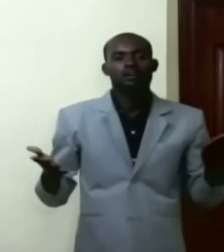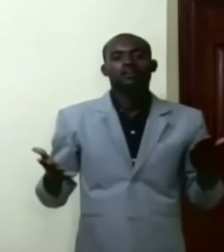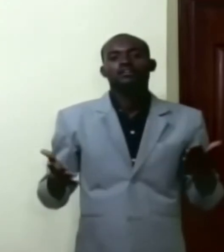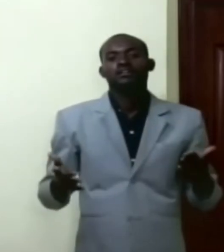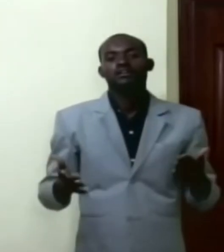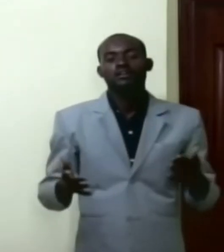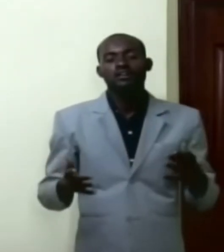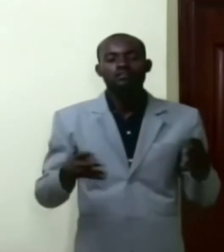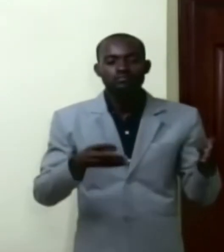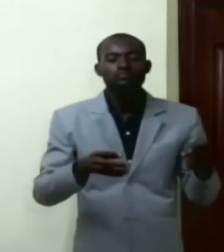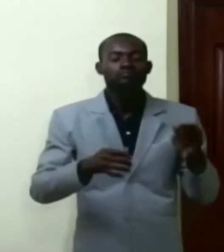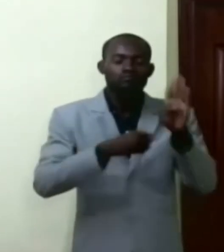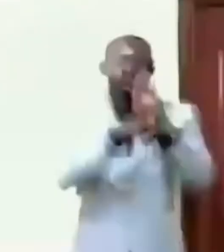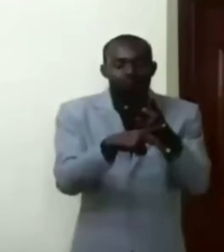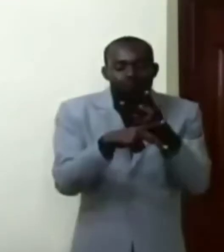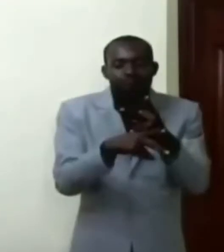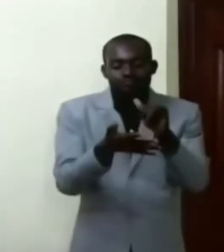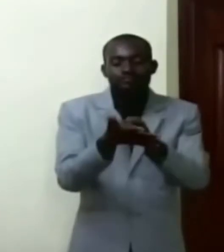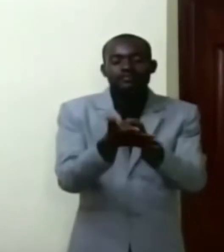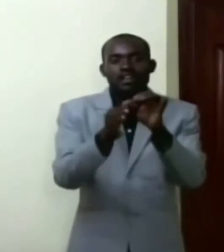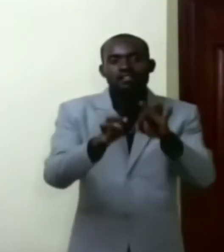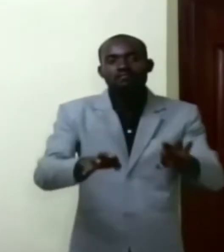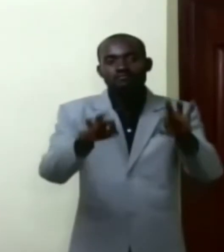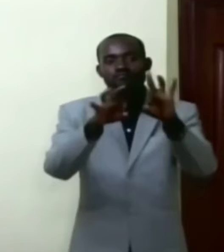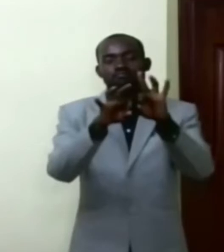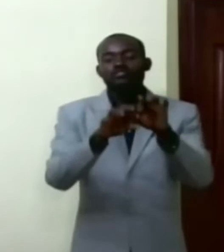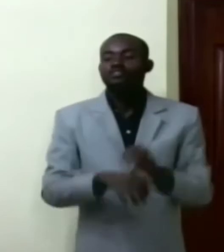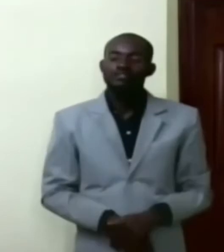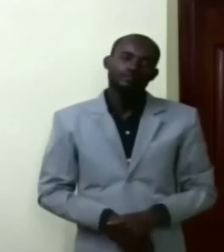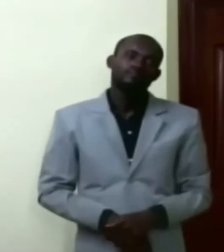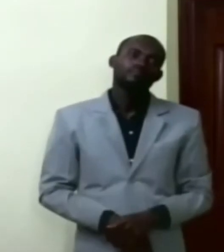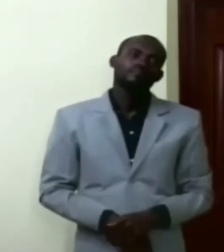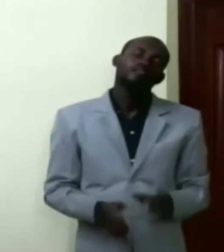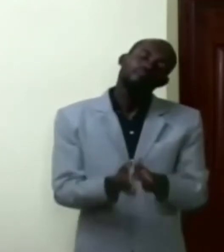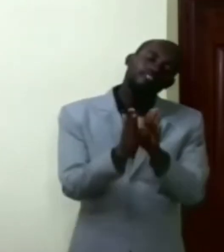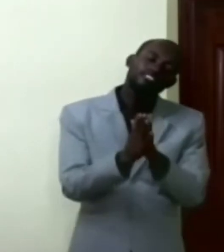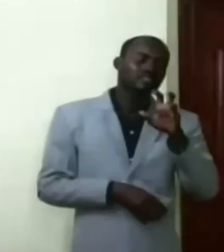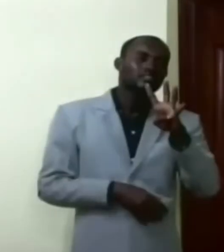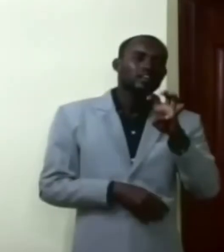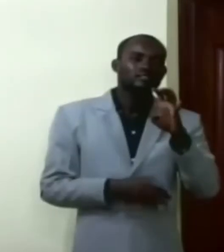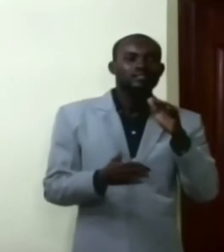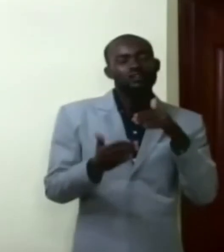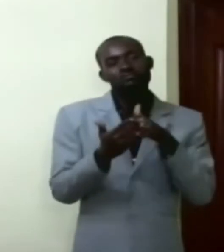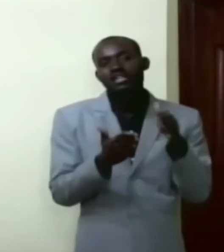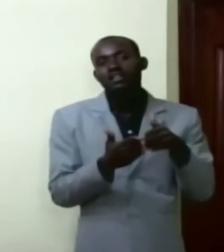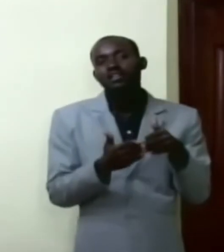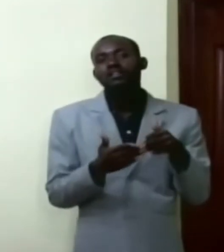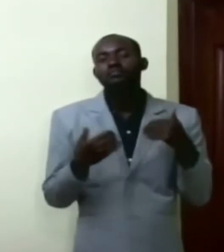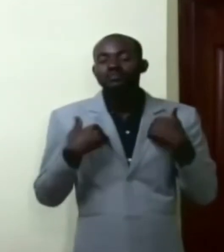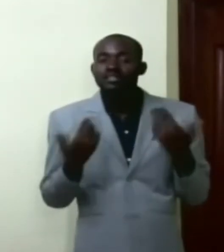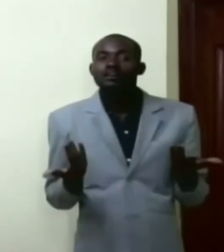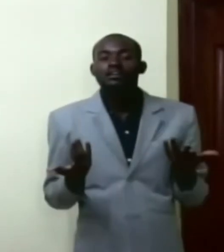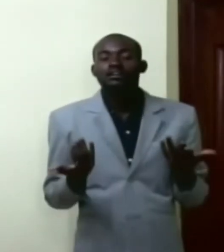recommandé. C'est information sa yo nous pote pour nous pas perdre du temps. N'a commencé koulye ya. Nous pal commencer distribuer